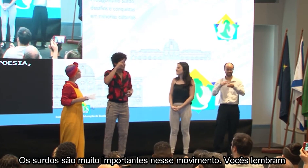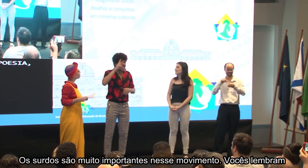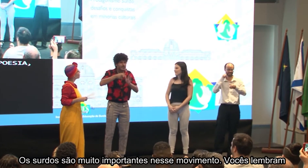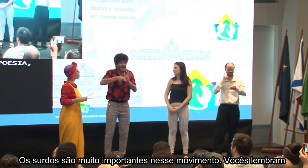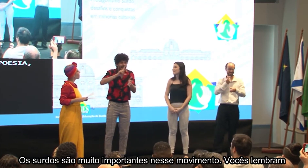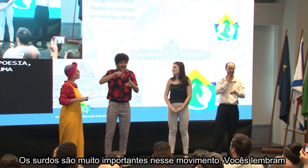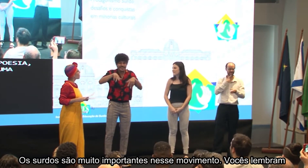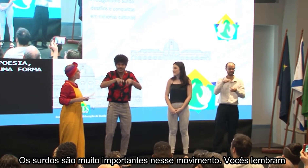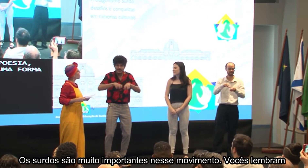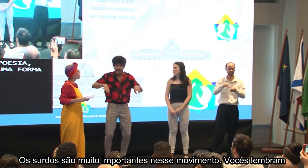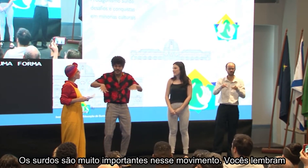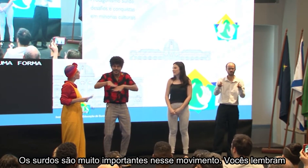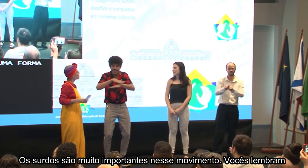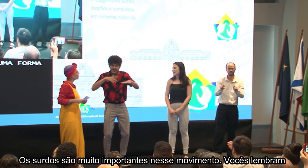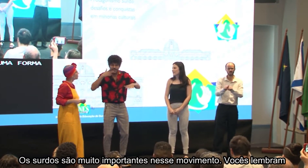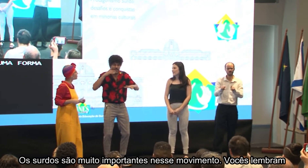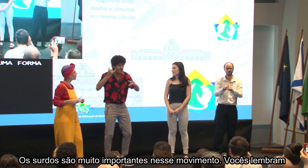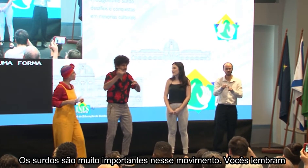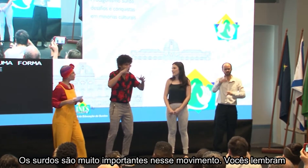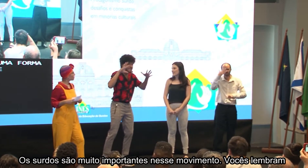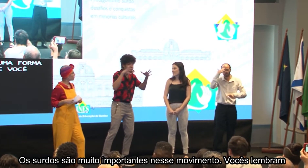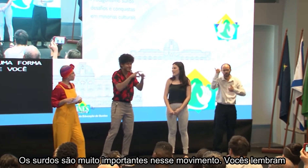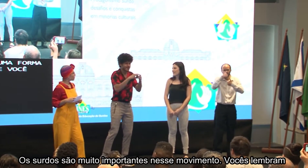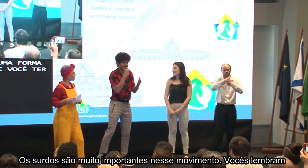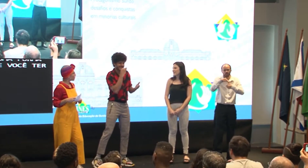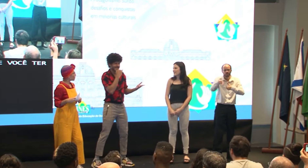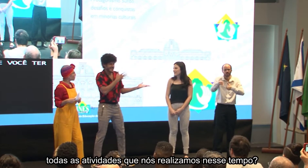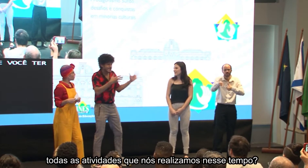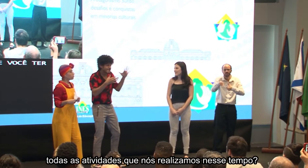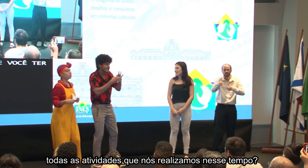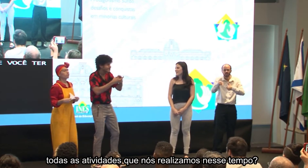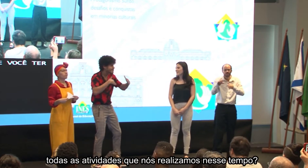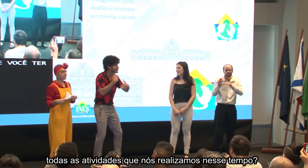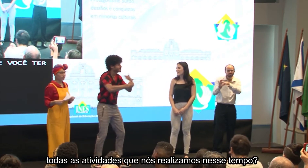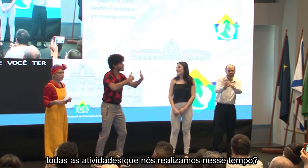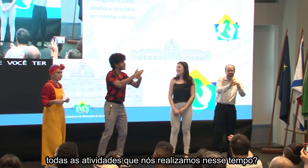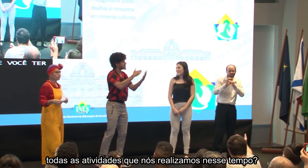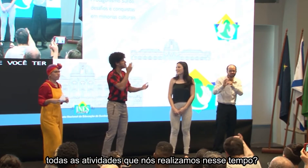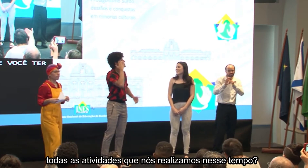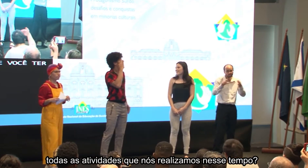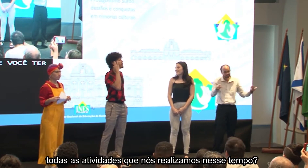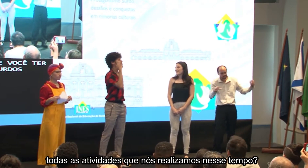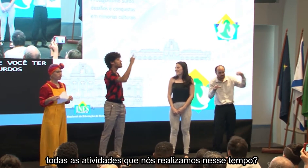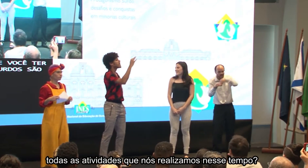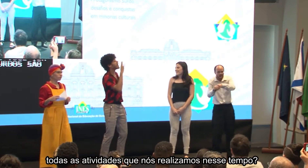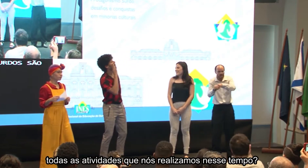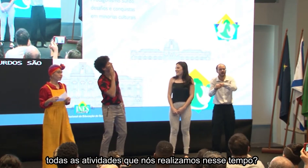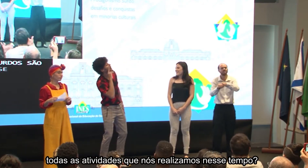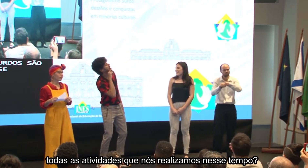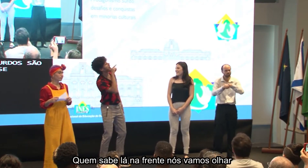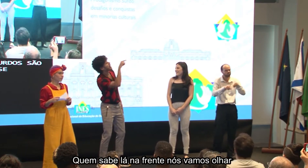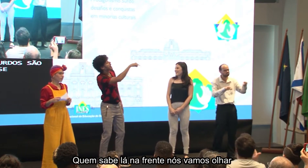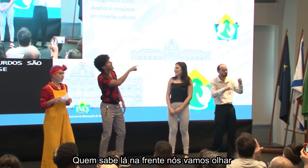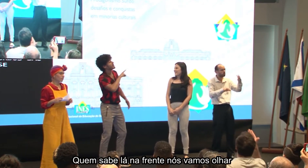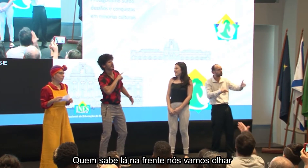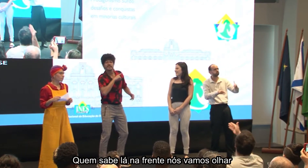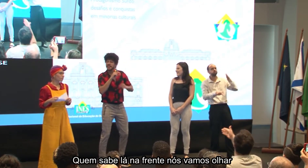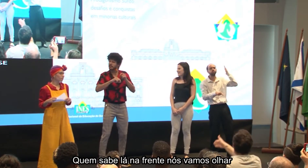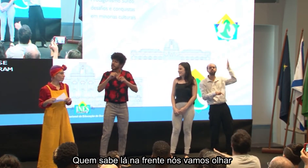são muito importantes nesse movimento. Vocês lembram? Todas as atividades que nós realizamos no decorrer desse tempo, quem sabe lá na frente